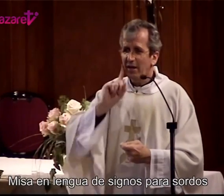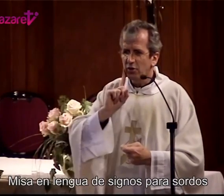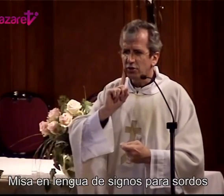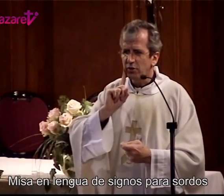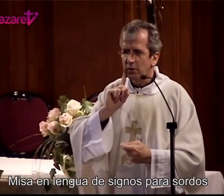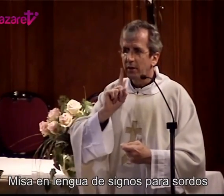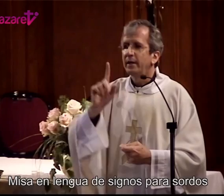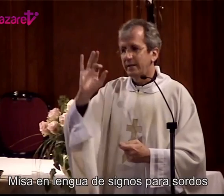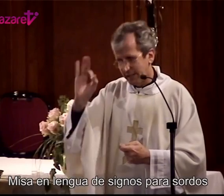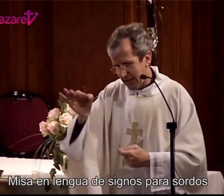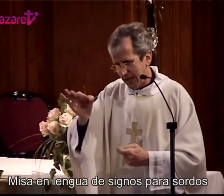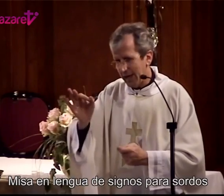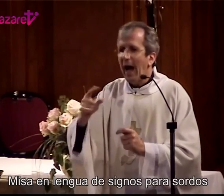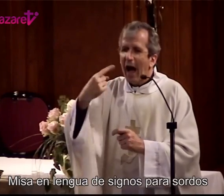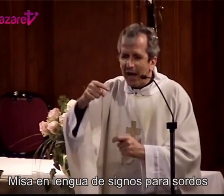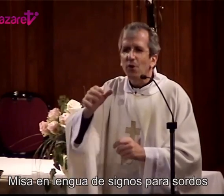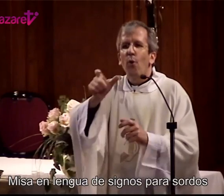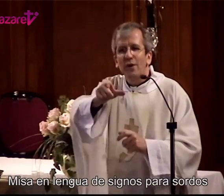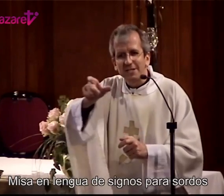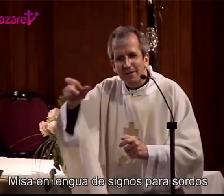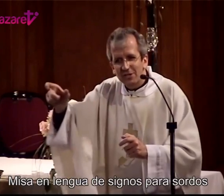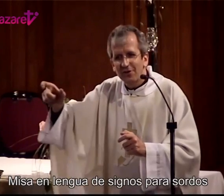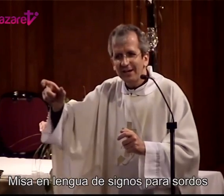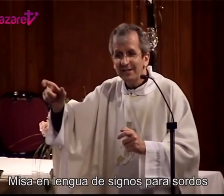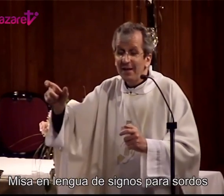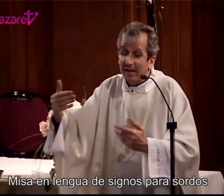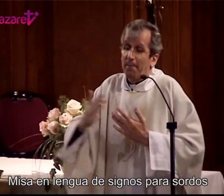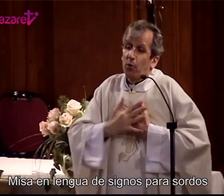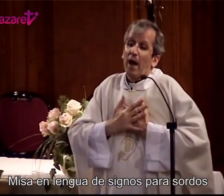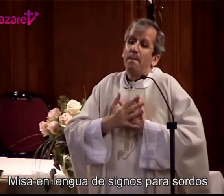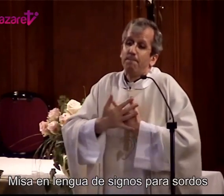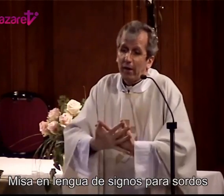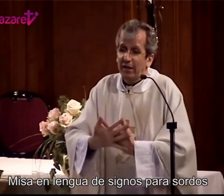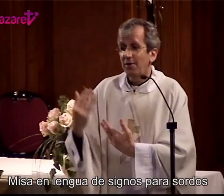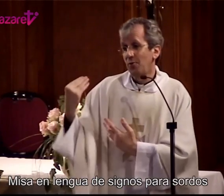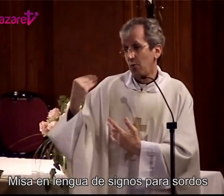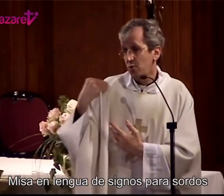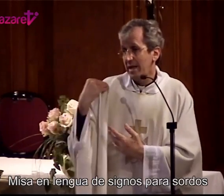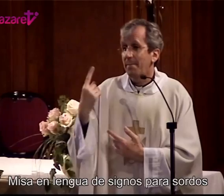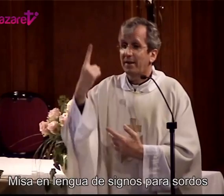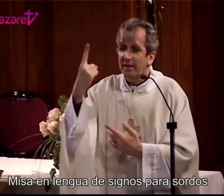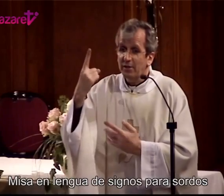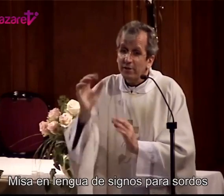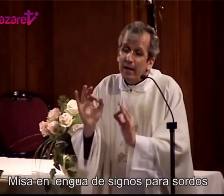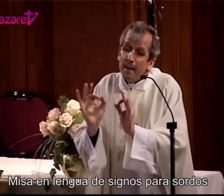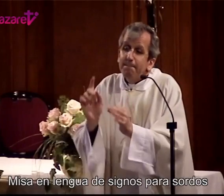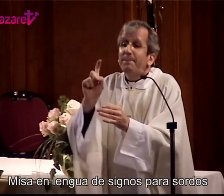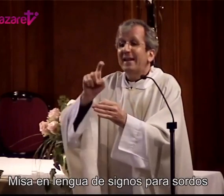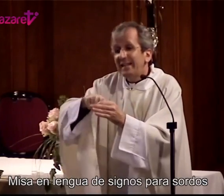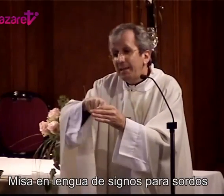religioso. Sí, ¿eh? Hay unas personas que por una vocación, una llamada de Dios,